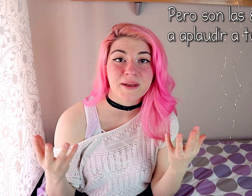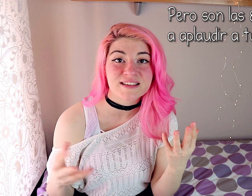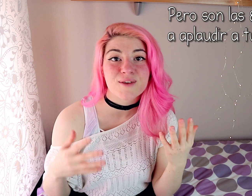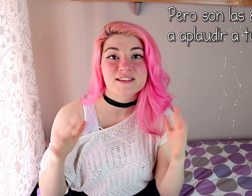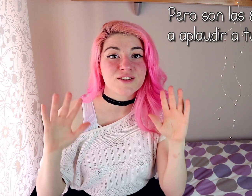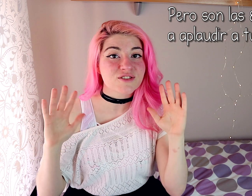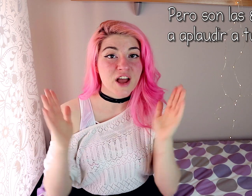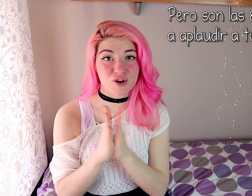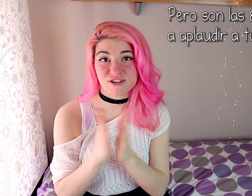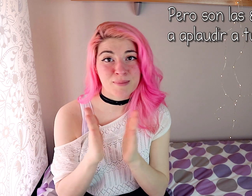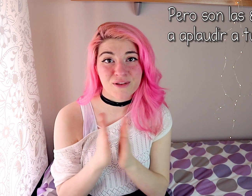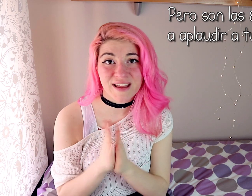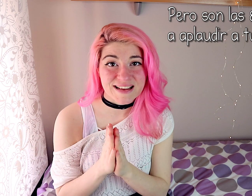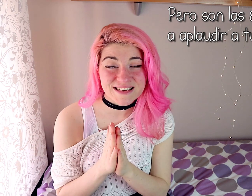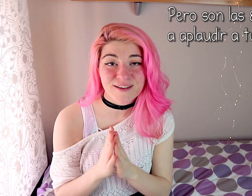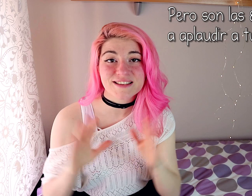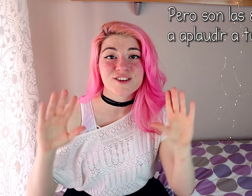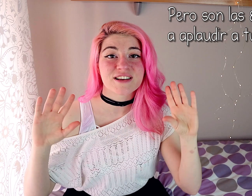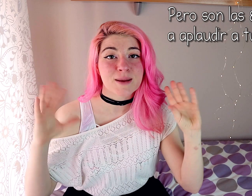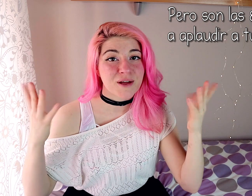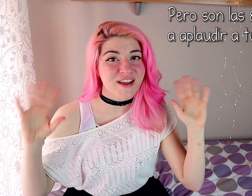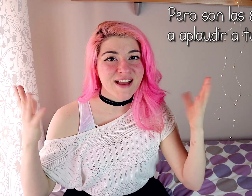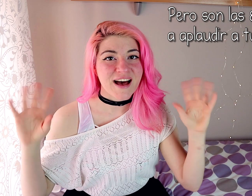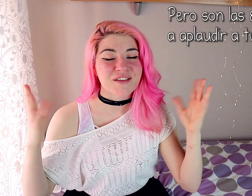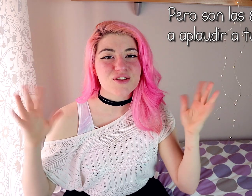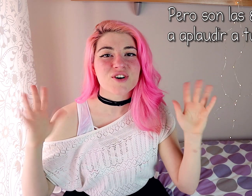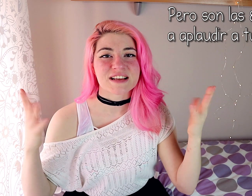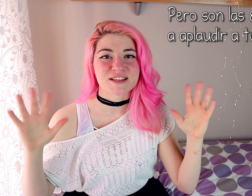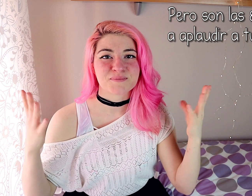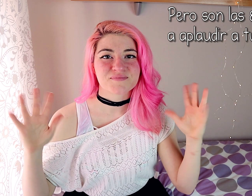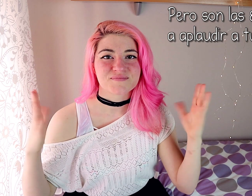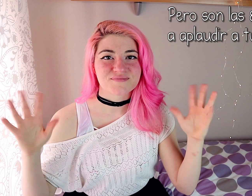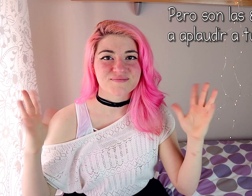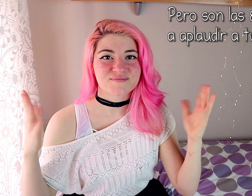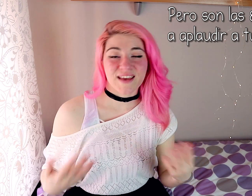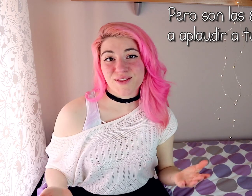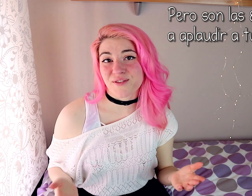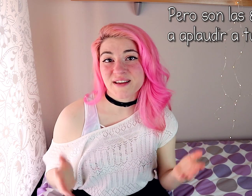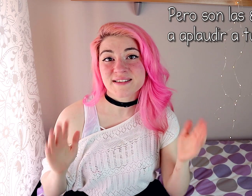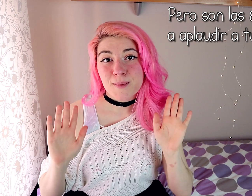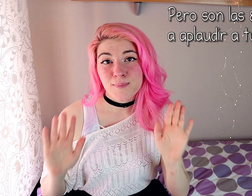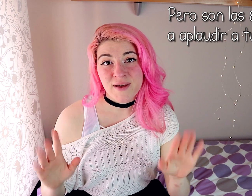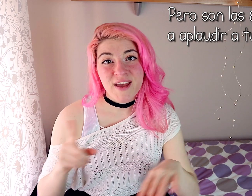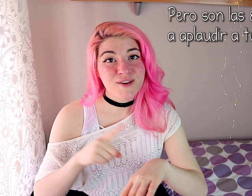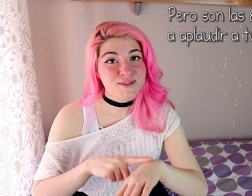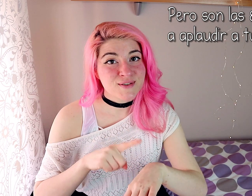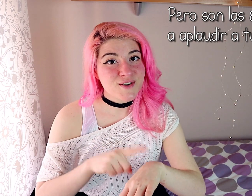sabíais en lengua de signos, no se aplaude así, ¿vale? Sino que se aplaude haciendo así. Entonces. Pero son